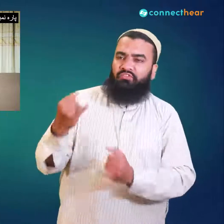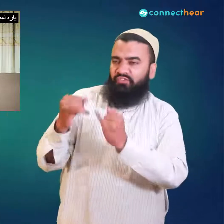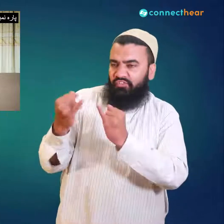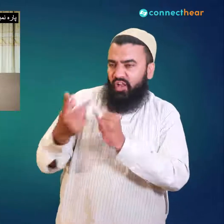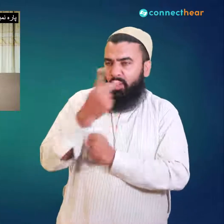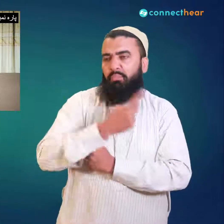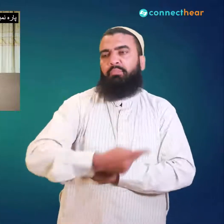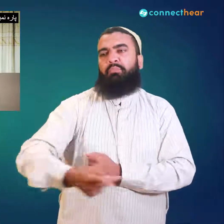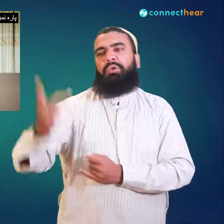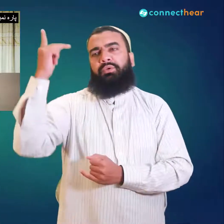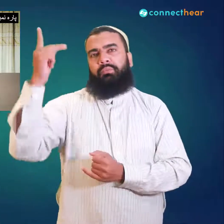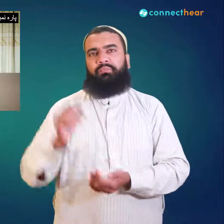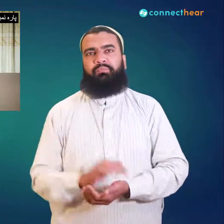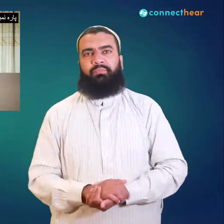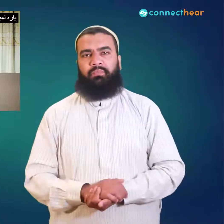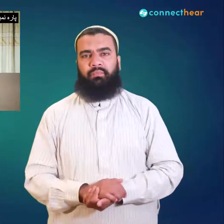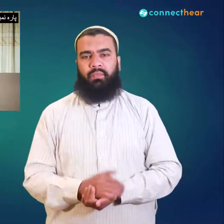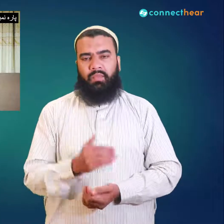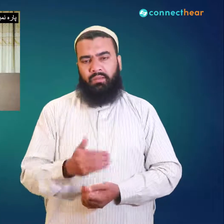ہے۔